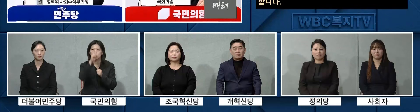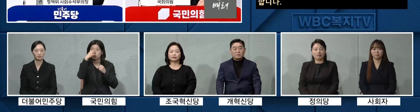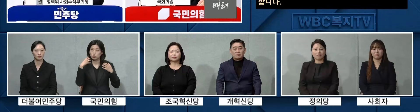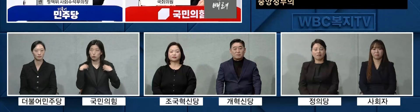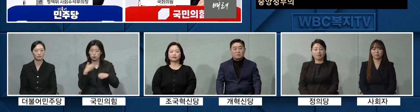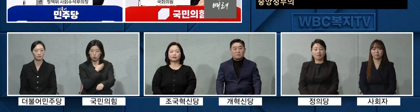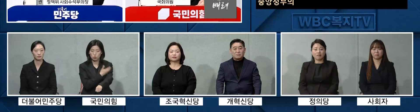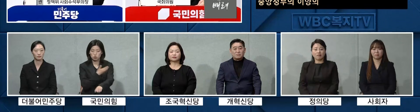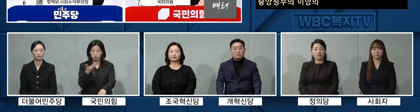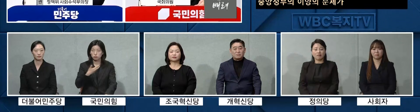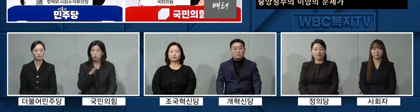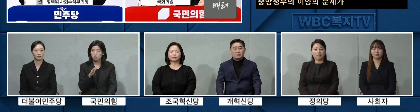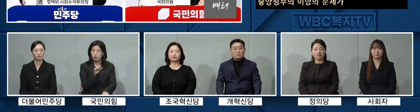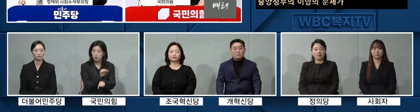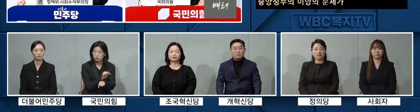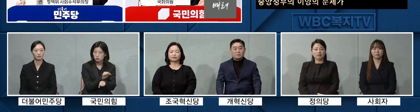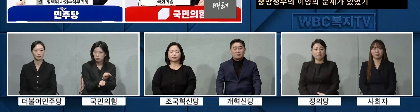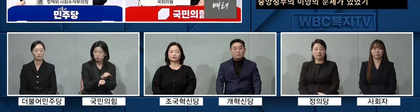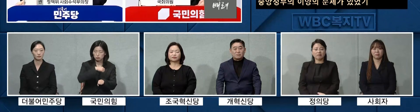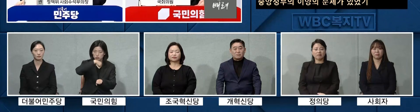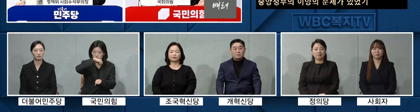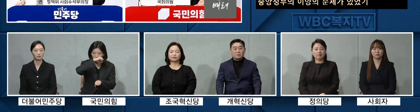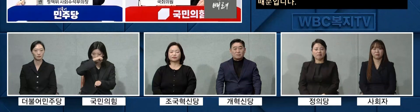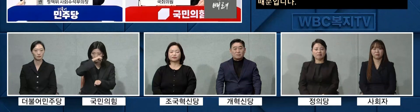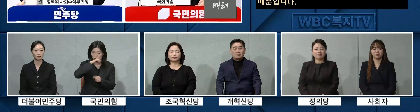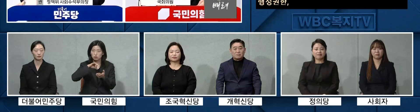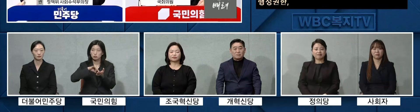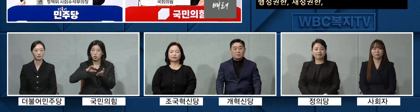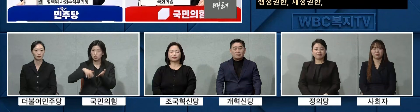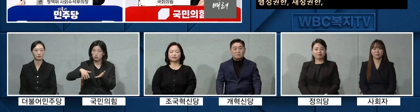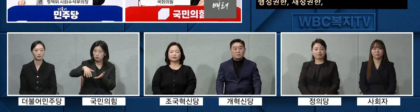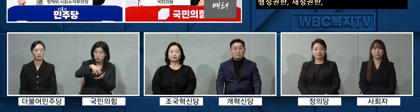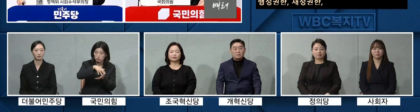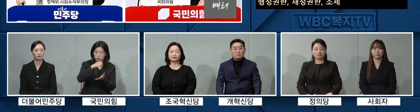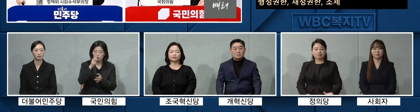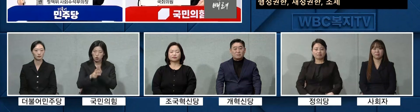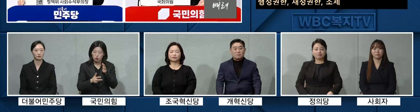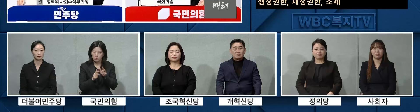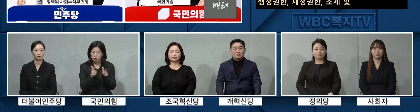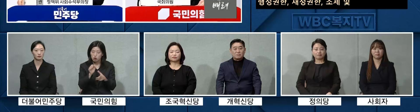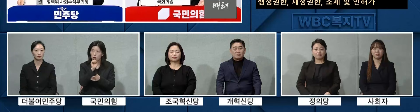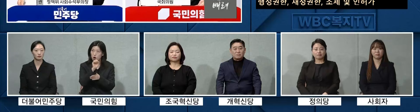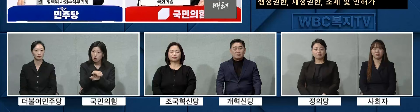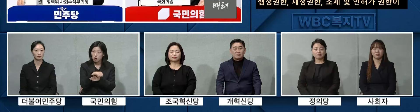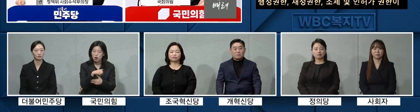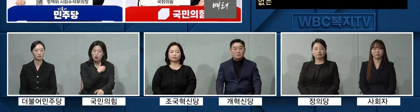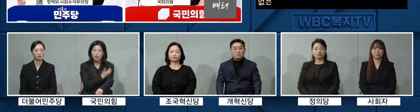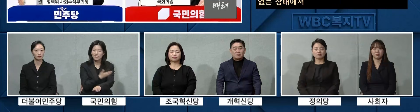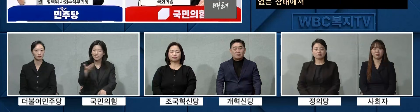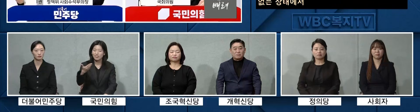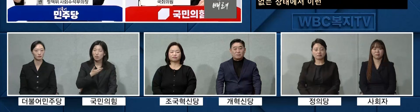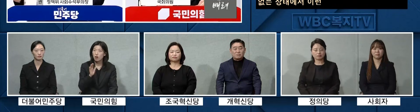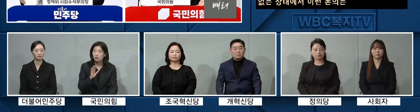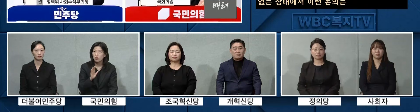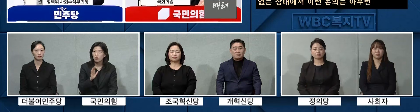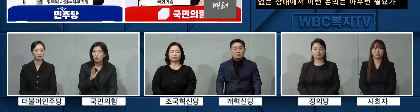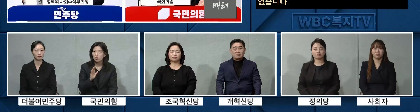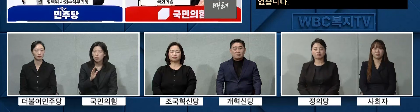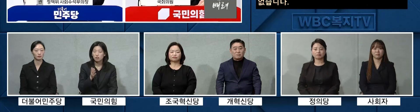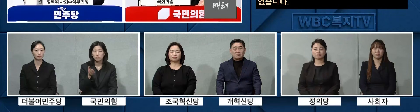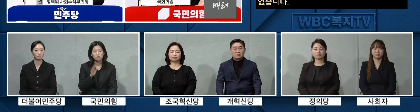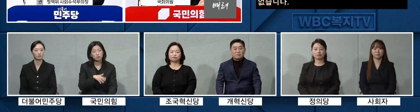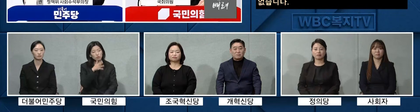때문입니다. 행정권한, 재정권한, 조세 및 인허가 권한이 없는 상태에서 이런 논의는 아무런 필요가 없습니다. 결국은